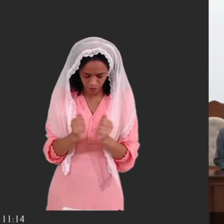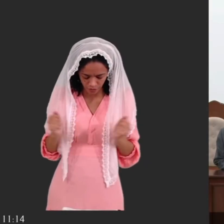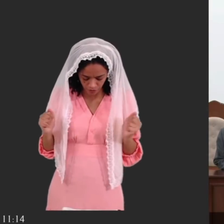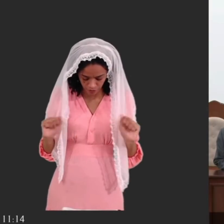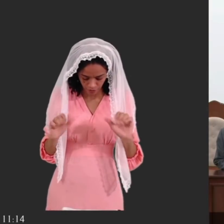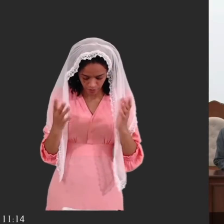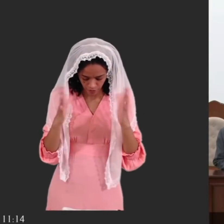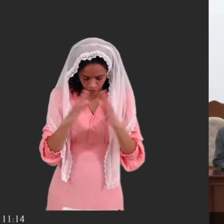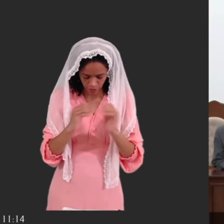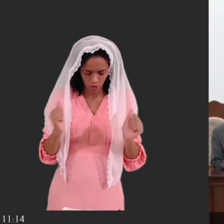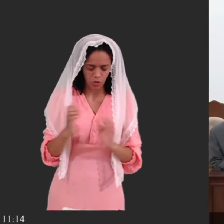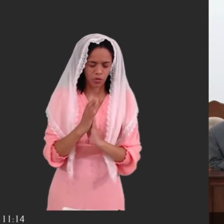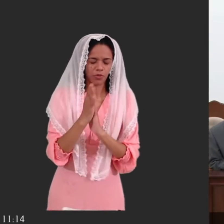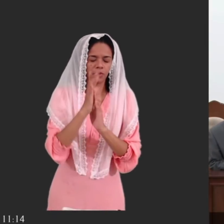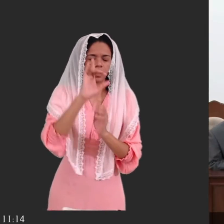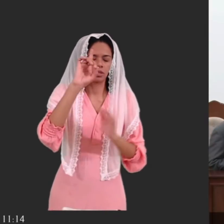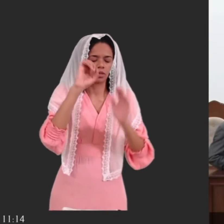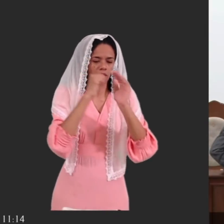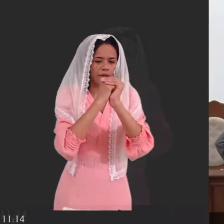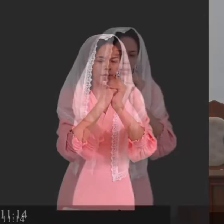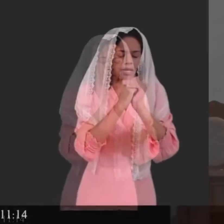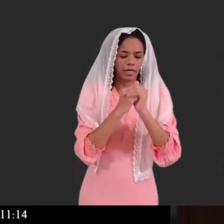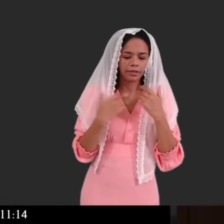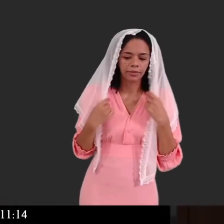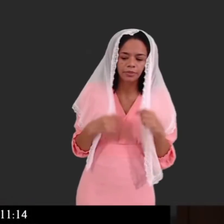Amém. Deus seja louvado.